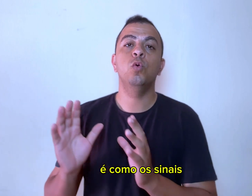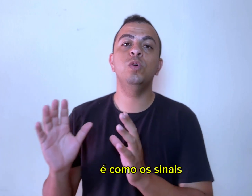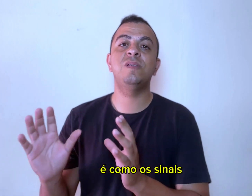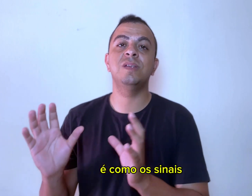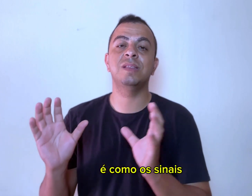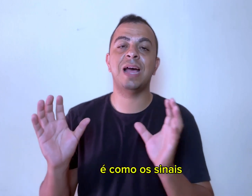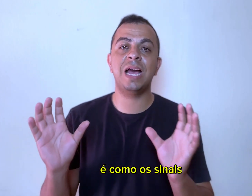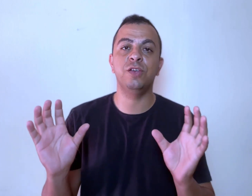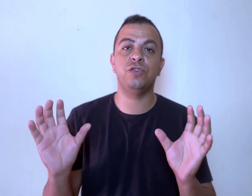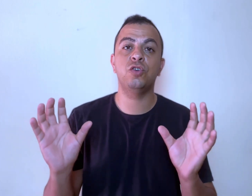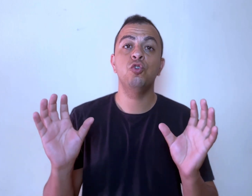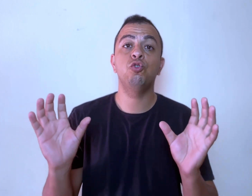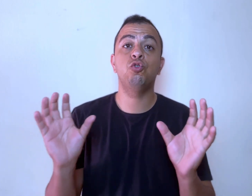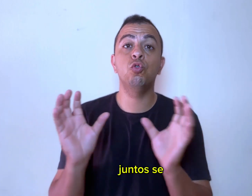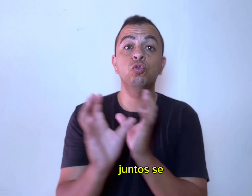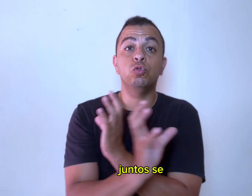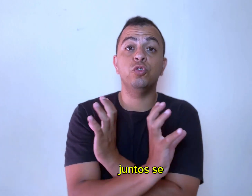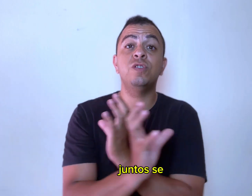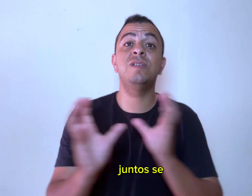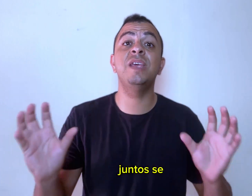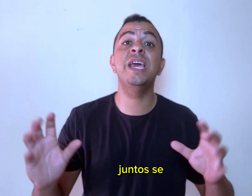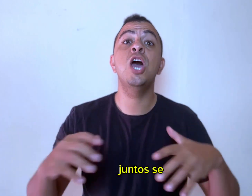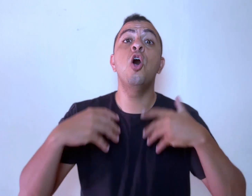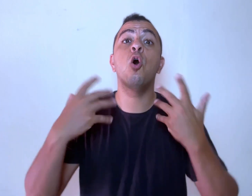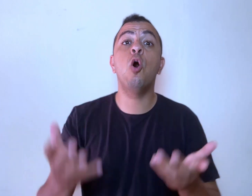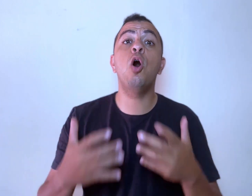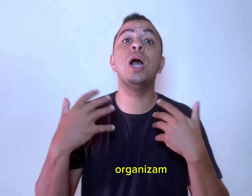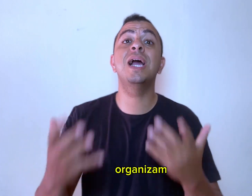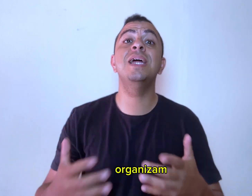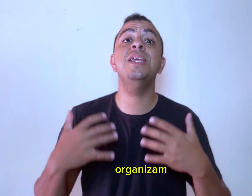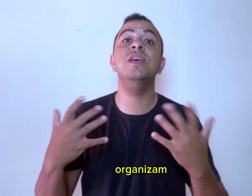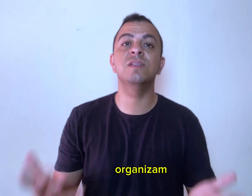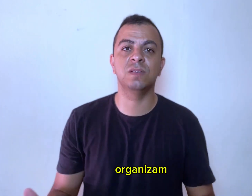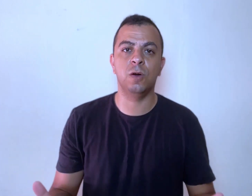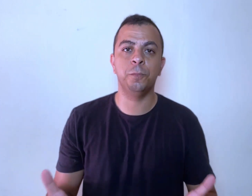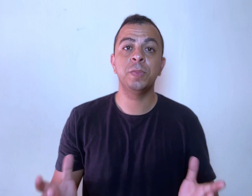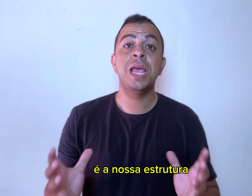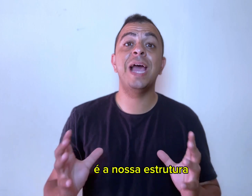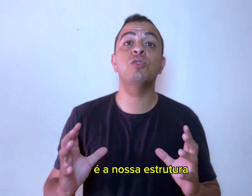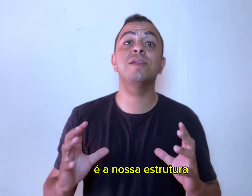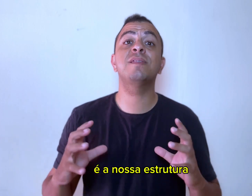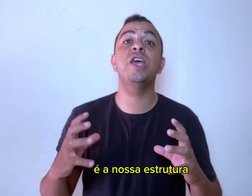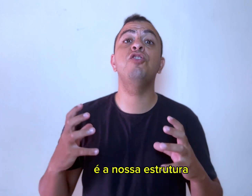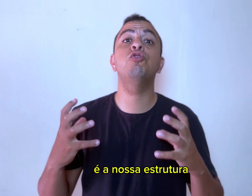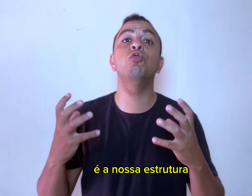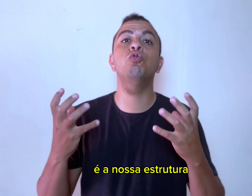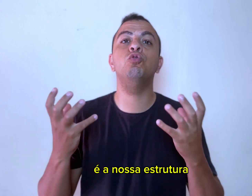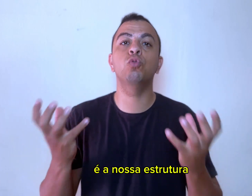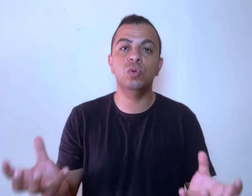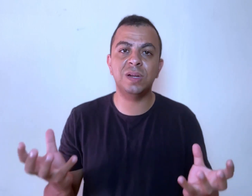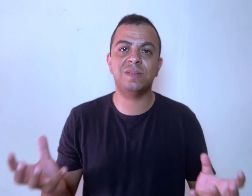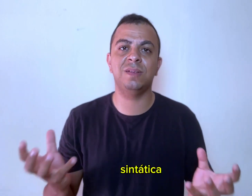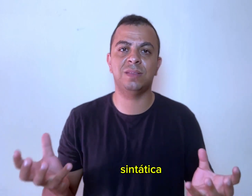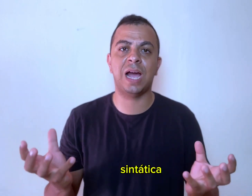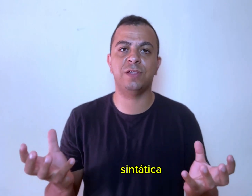os sinais juntos se organizam. É a nossa estrutura